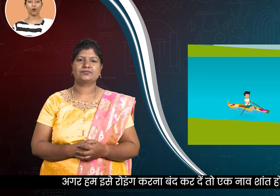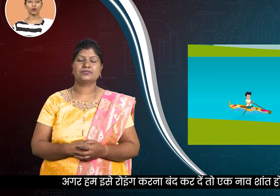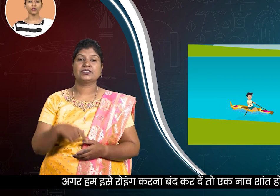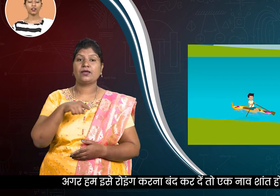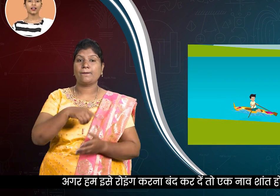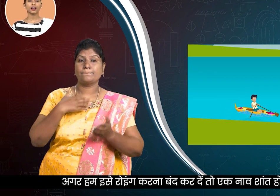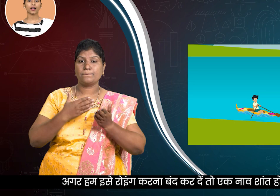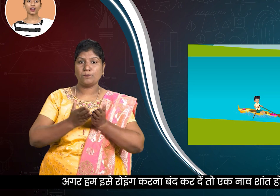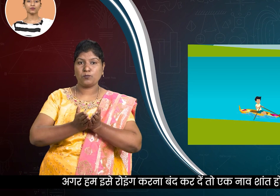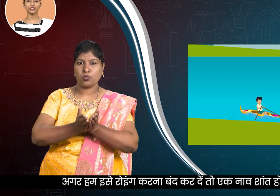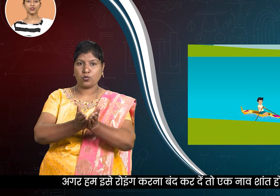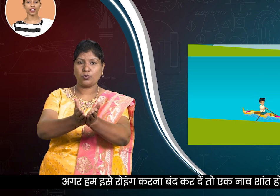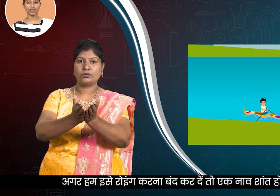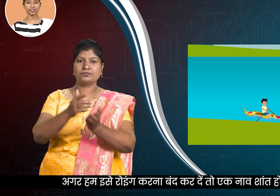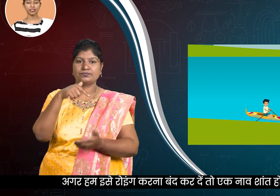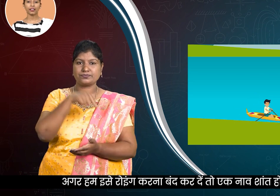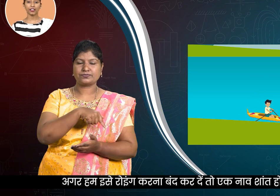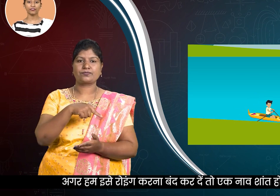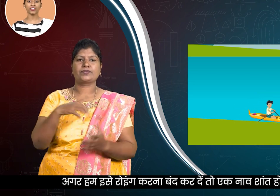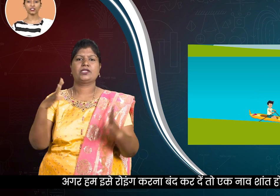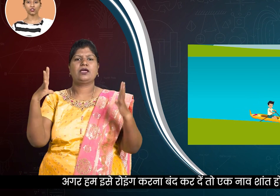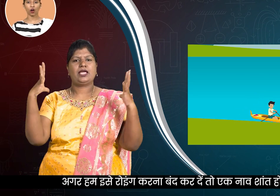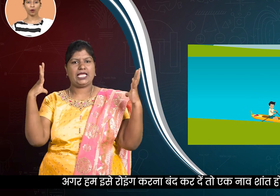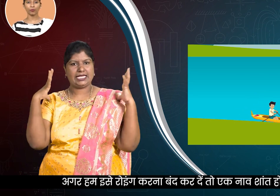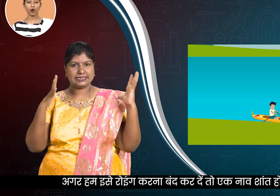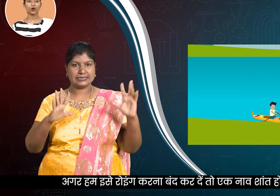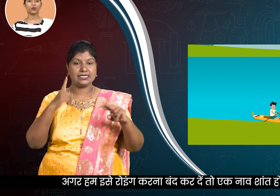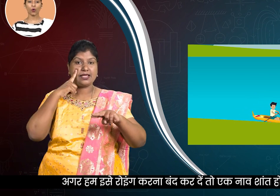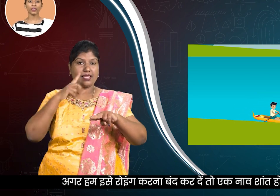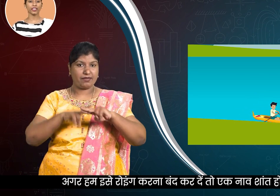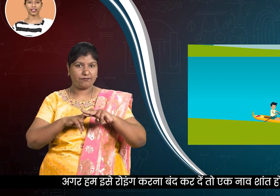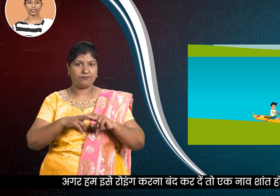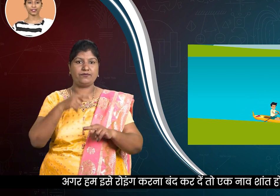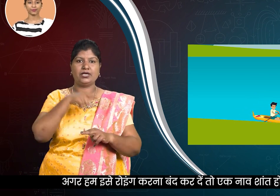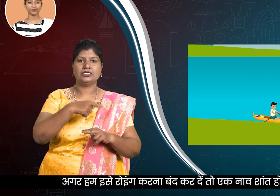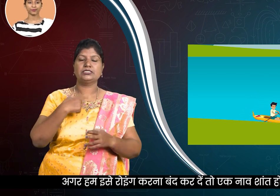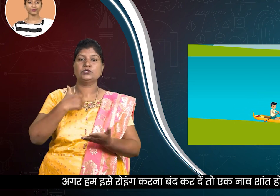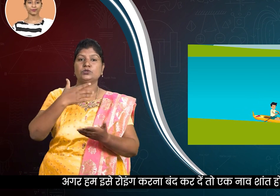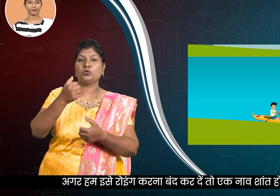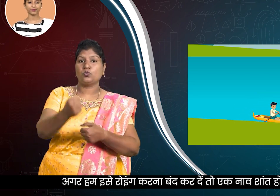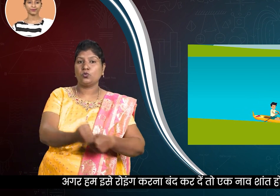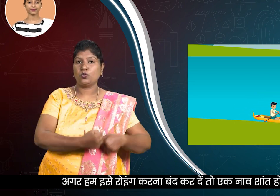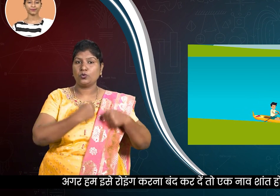अगर हम रोइंग करना बंद कर दे तो एक नाव शांत हो जाती है।